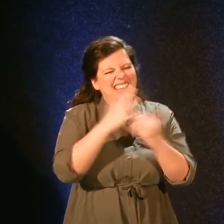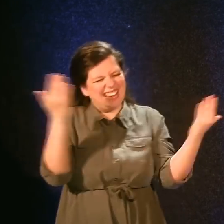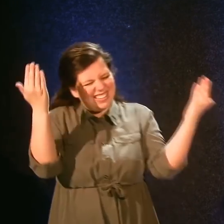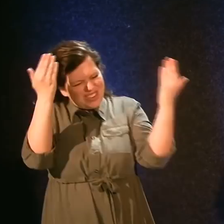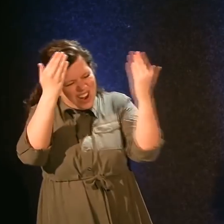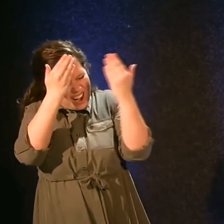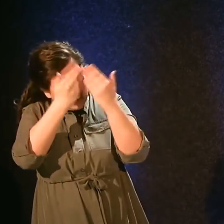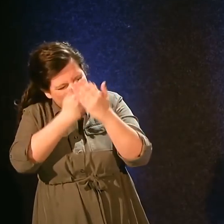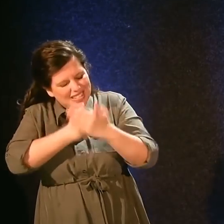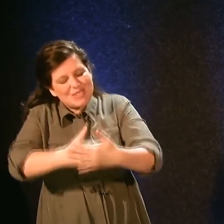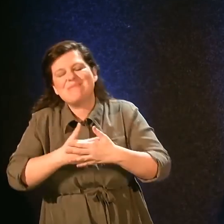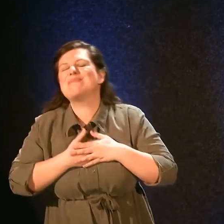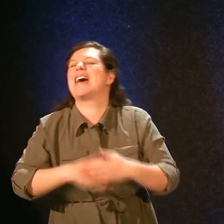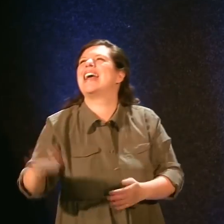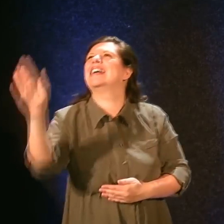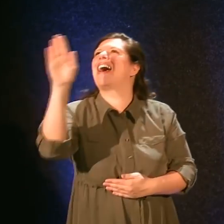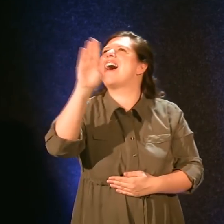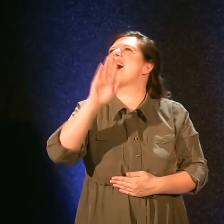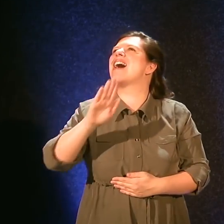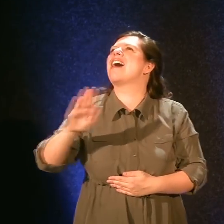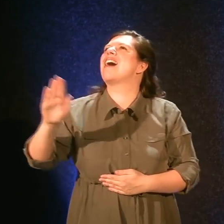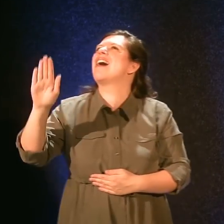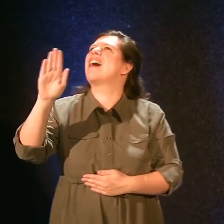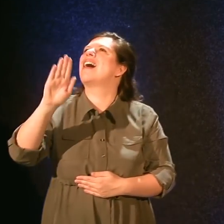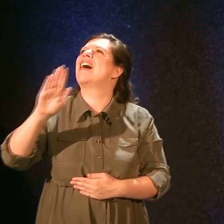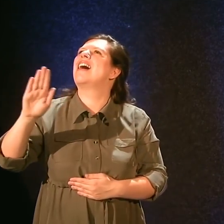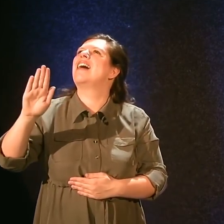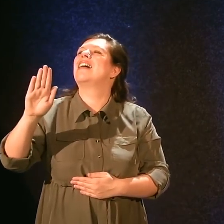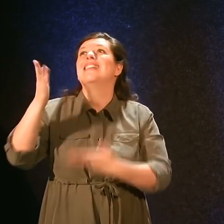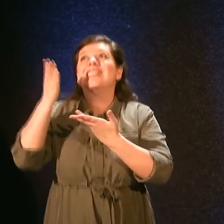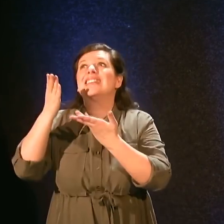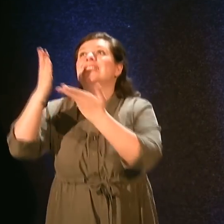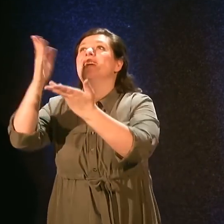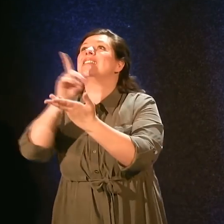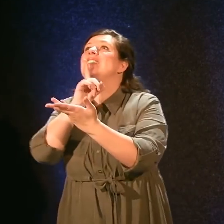Darkness, my God, that is who you are.